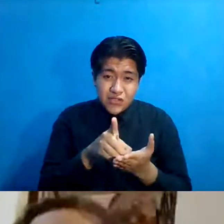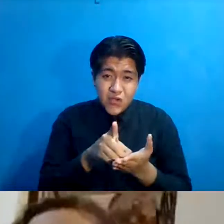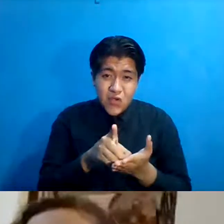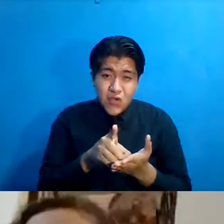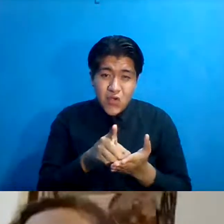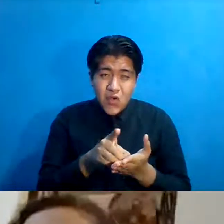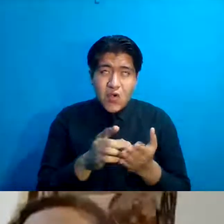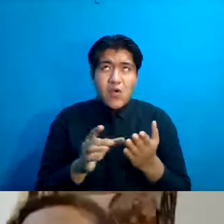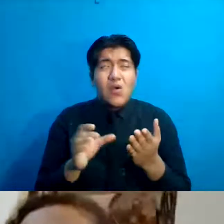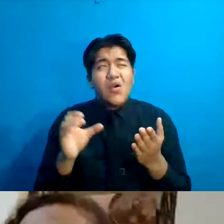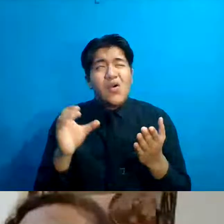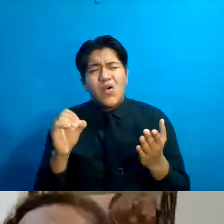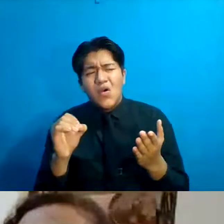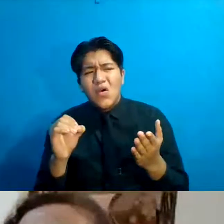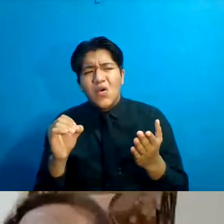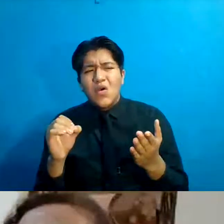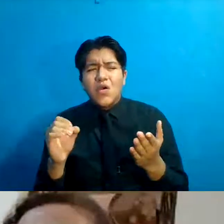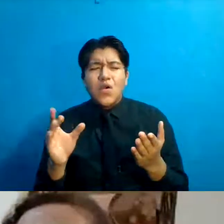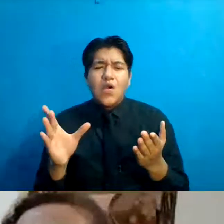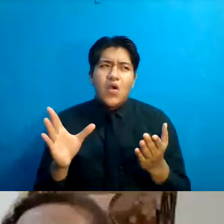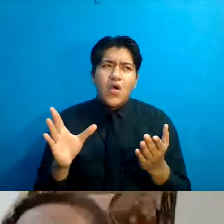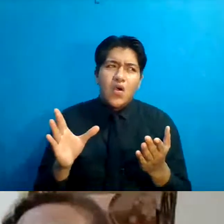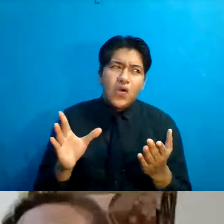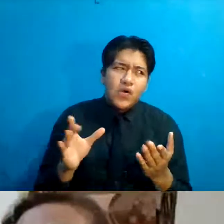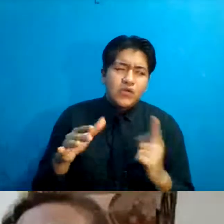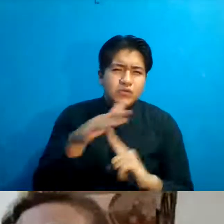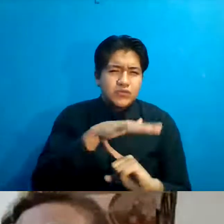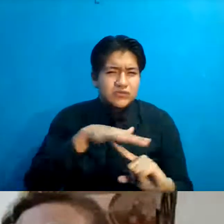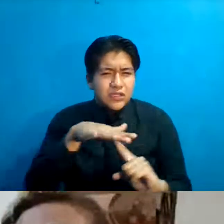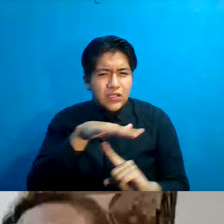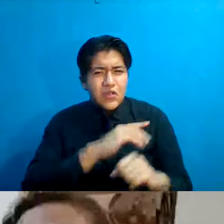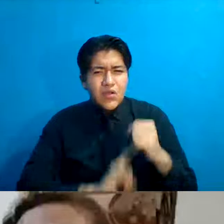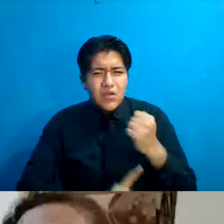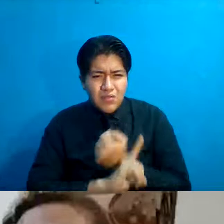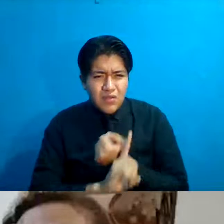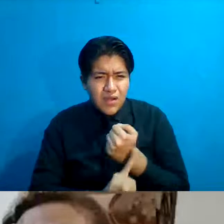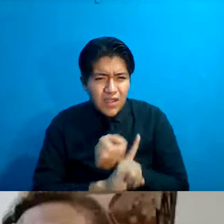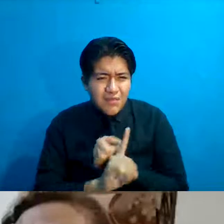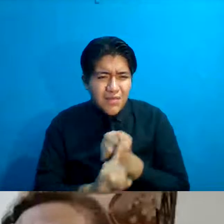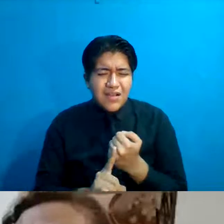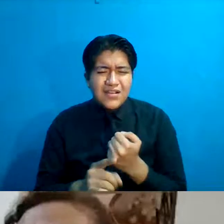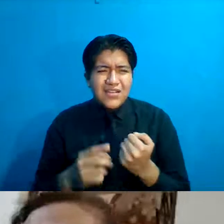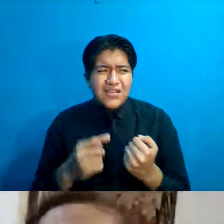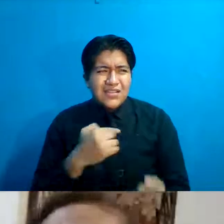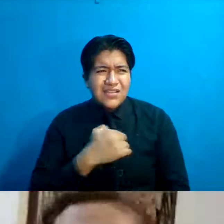cual tiene un contexto de que es muy,